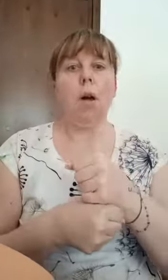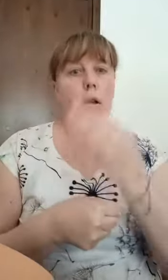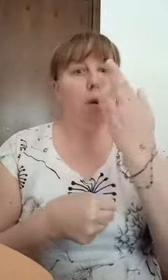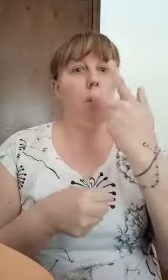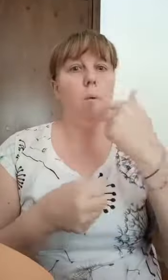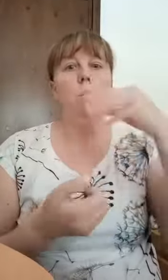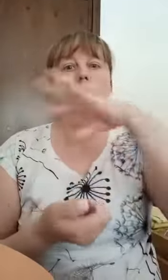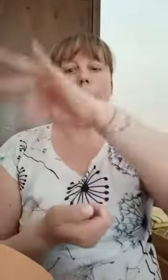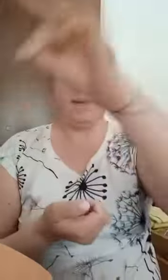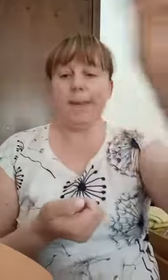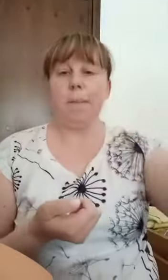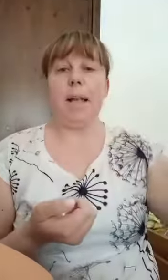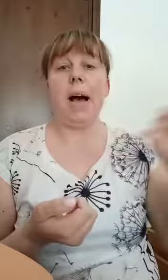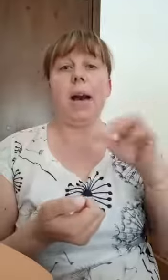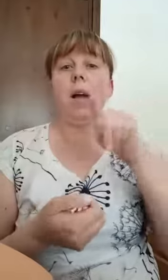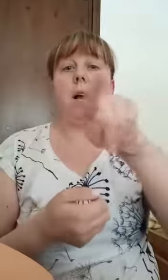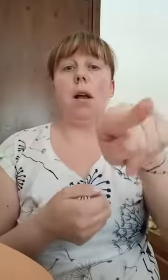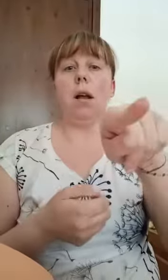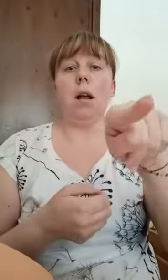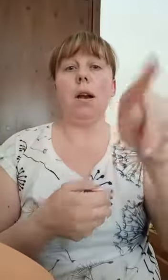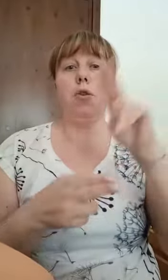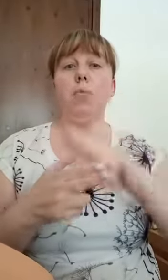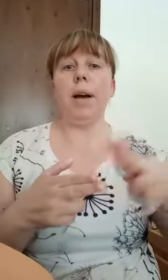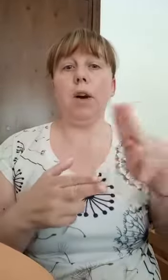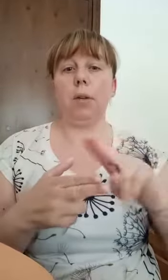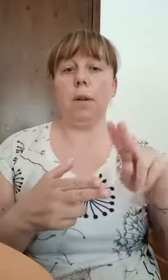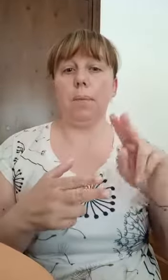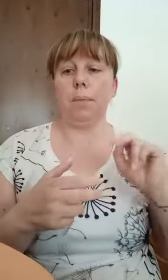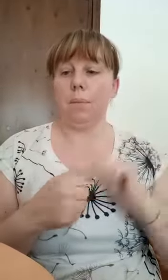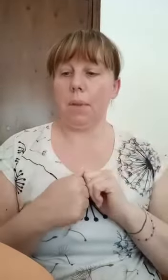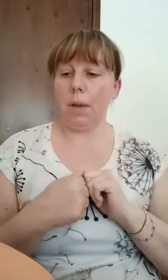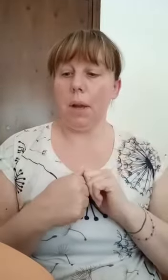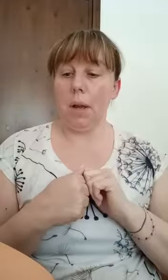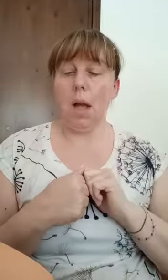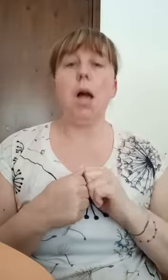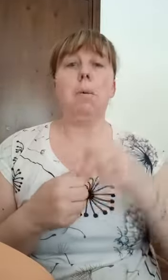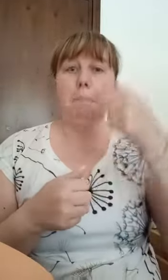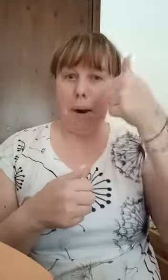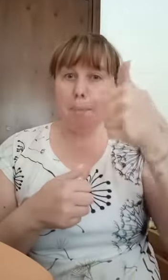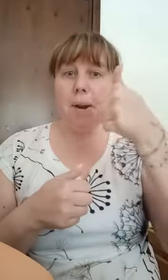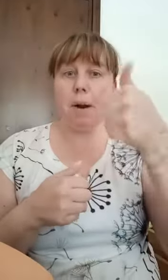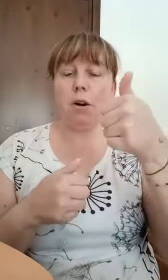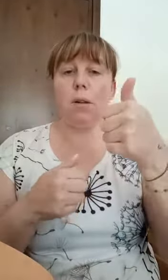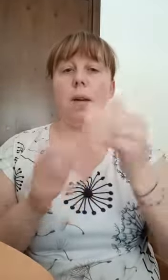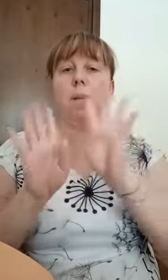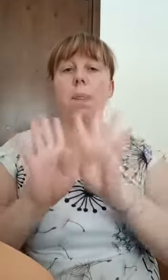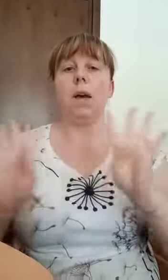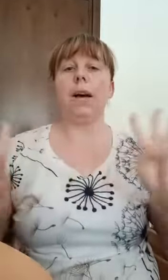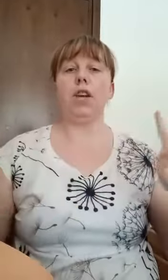vuole seminare le sue carote per prima cosa recita